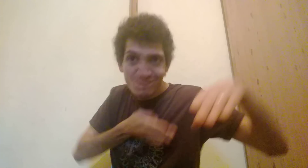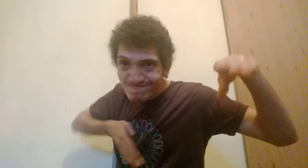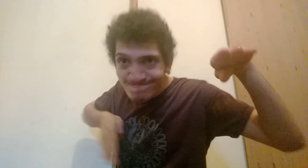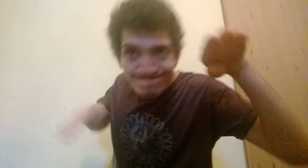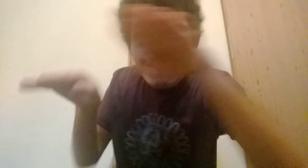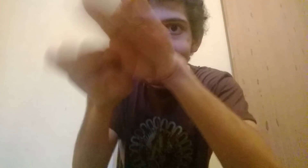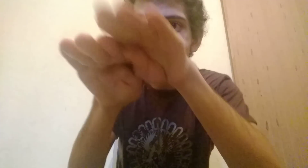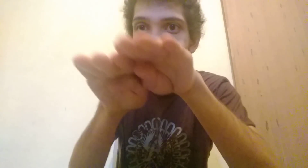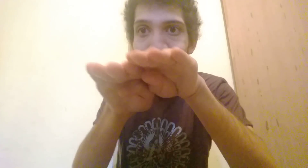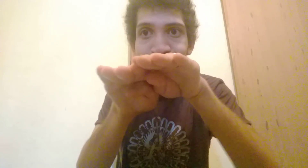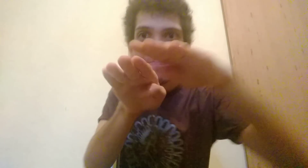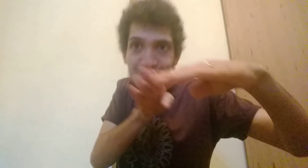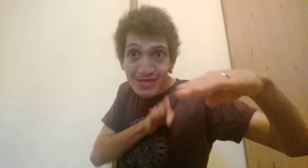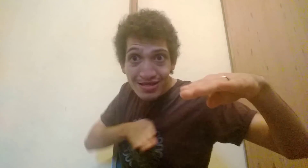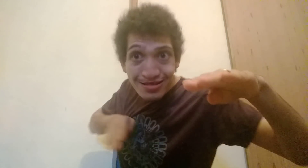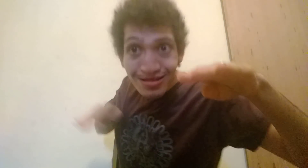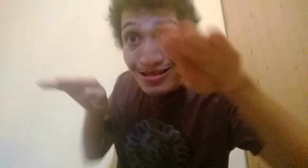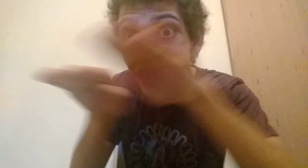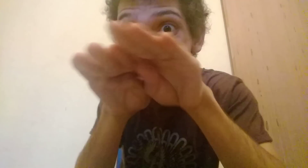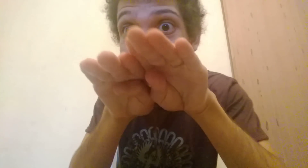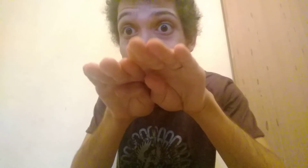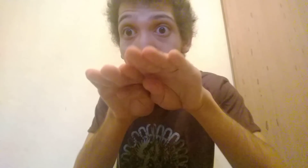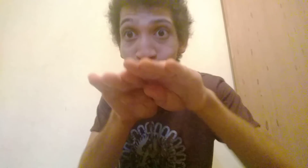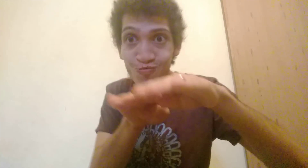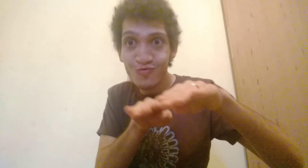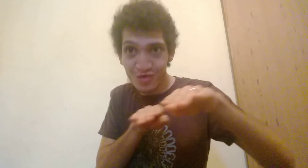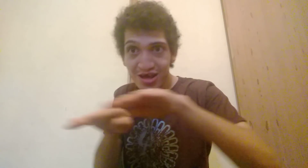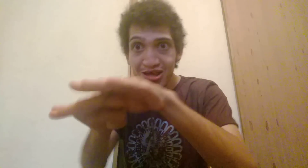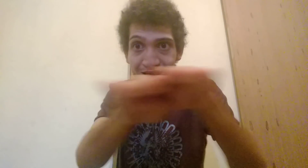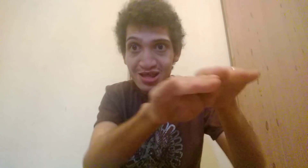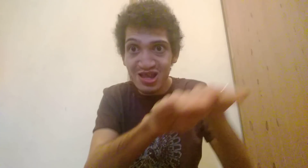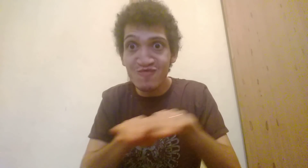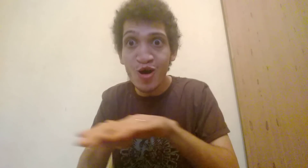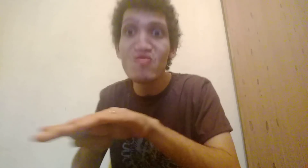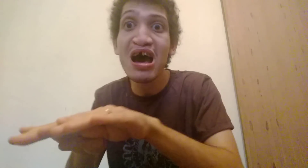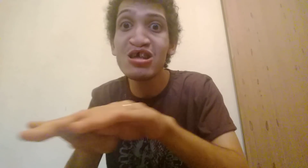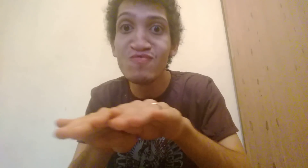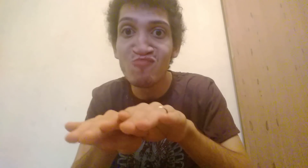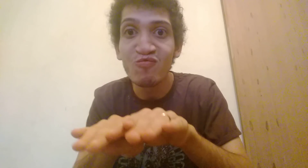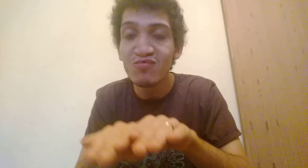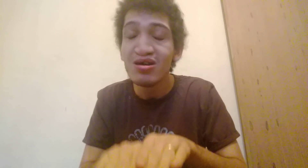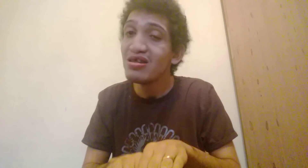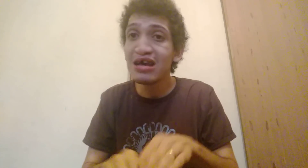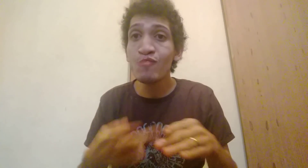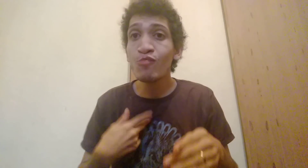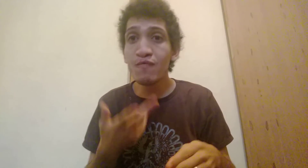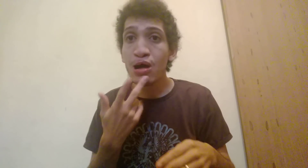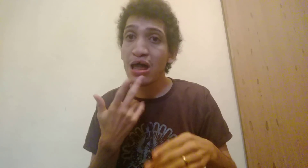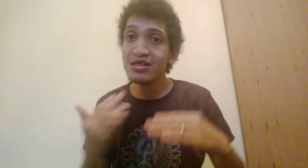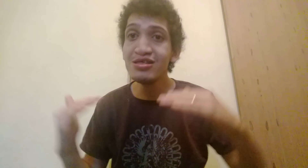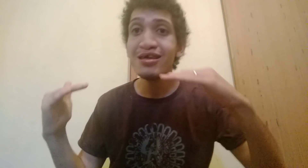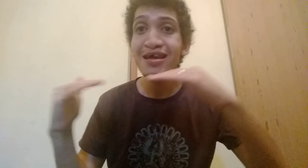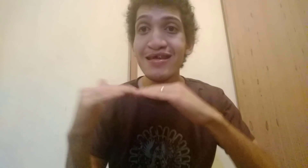igual. Ok? Igualdade e igual. E aí eu posso falar em equivalência.